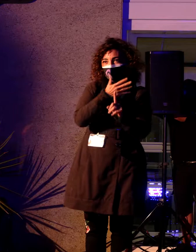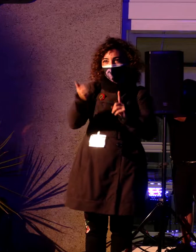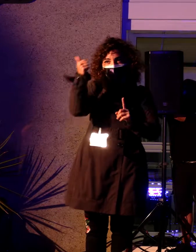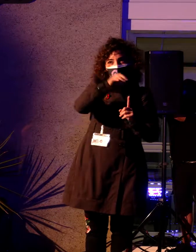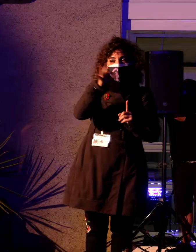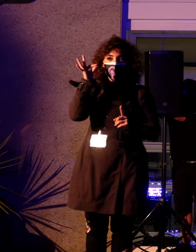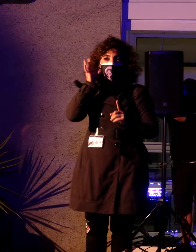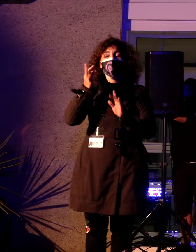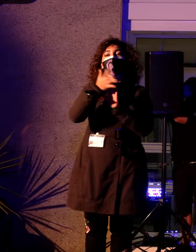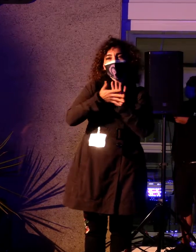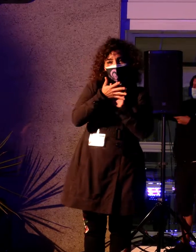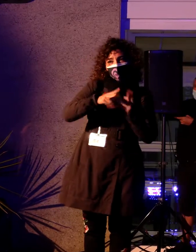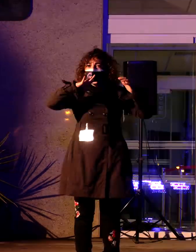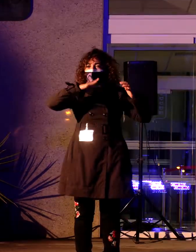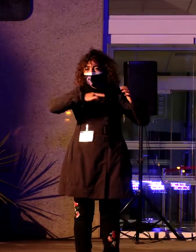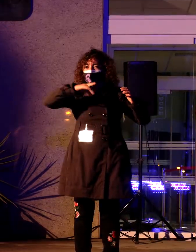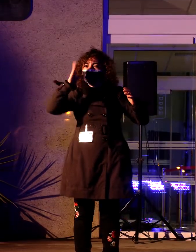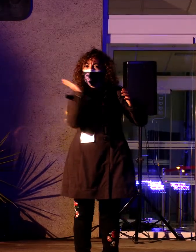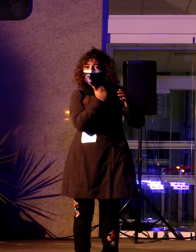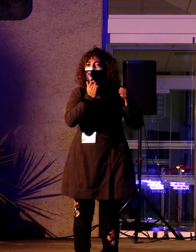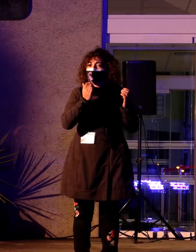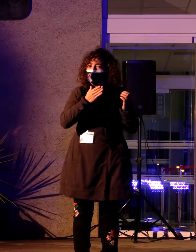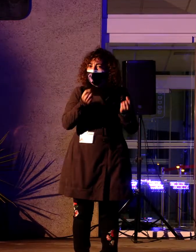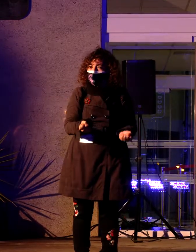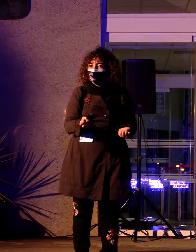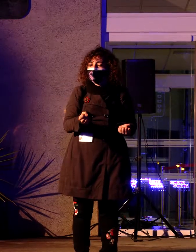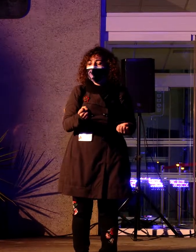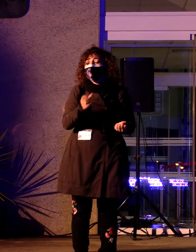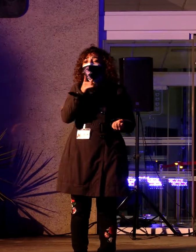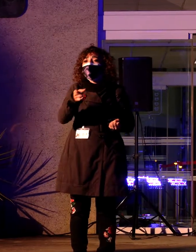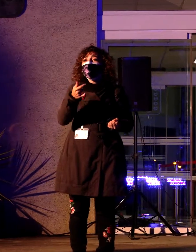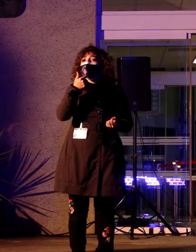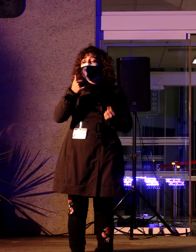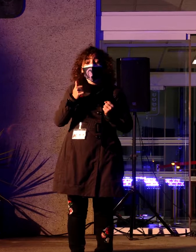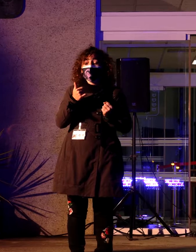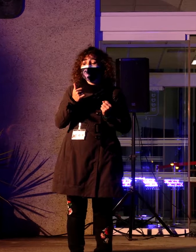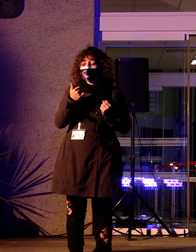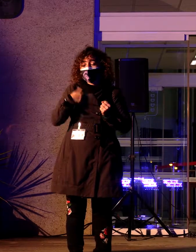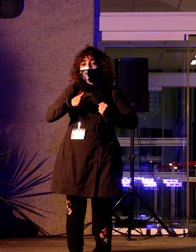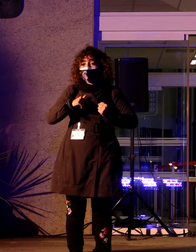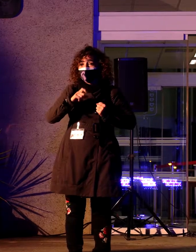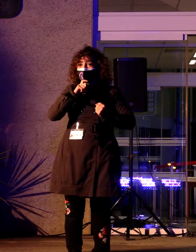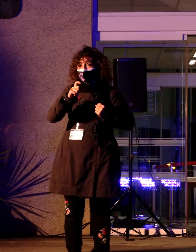en lenguaje de signos. Y vamos a comenzar, como les decía, este acto